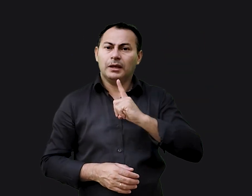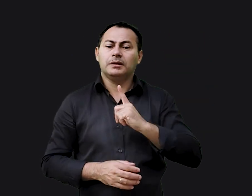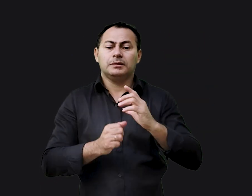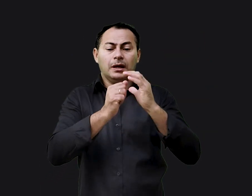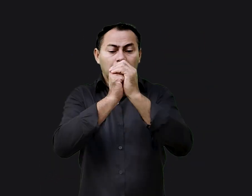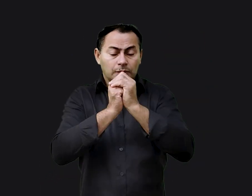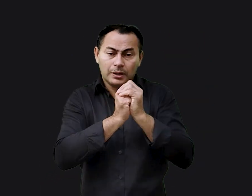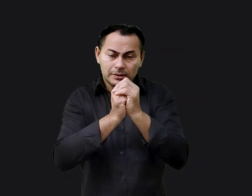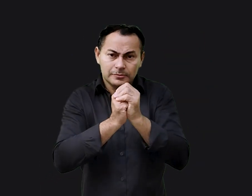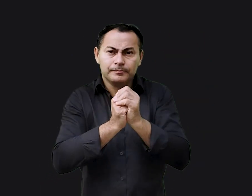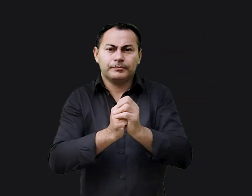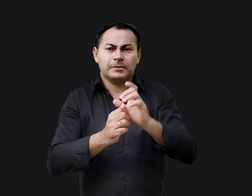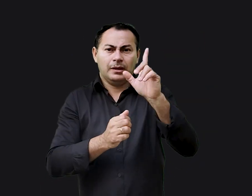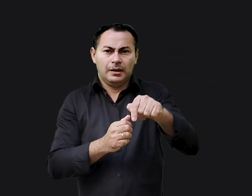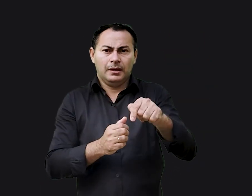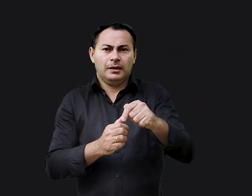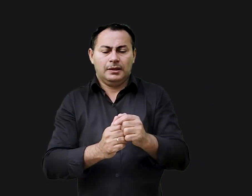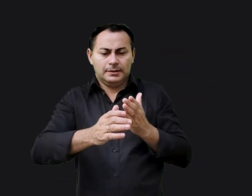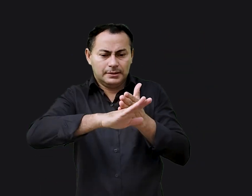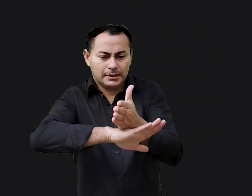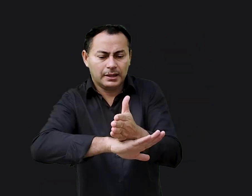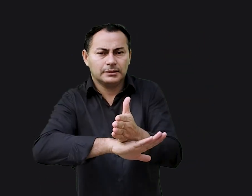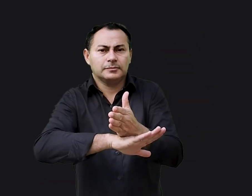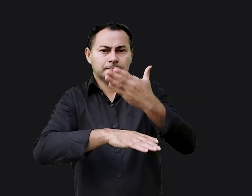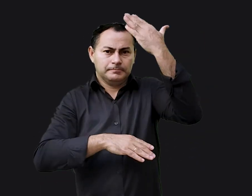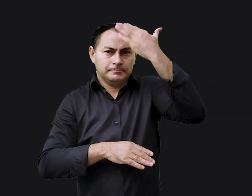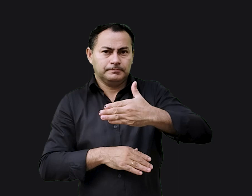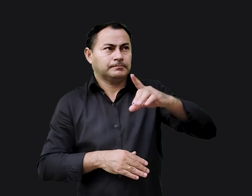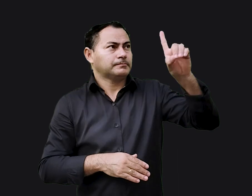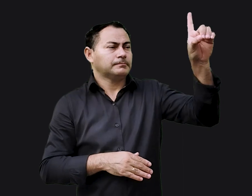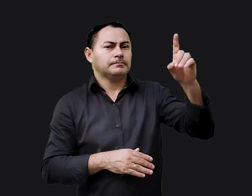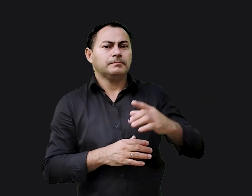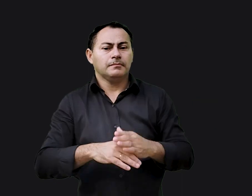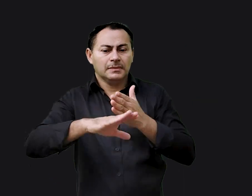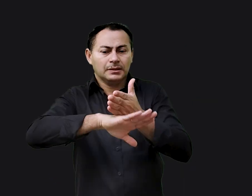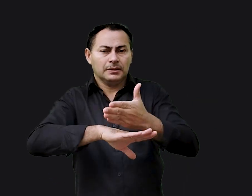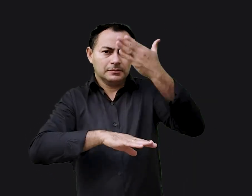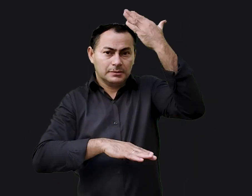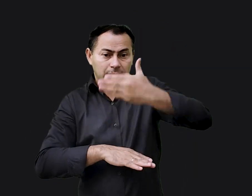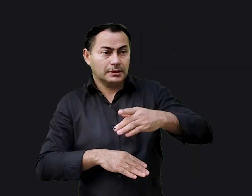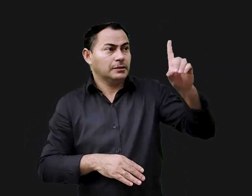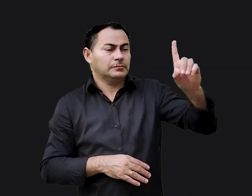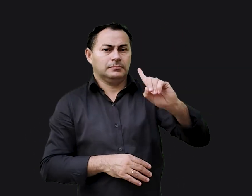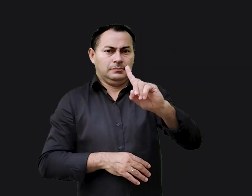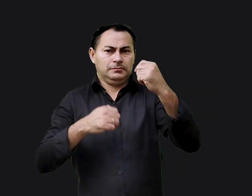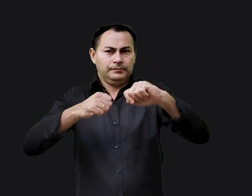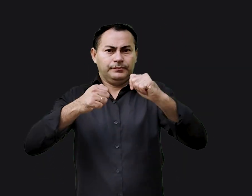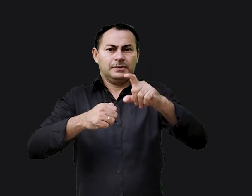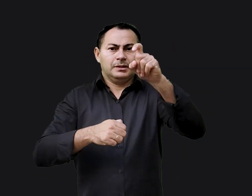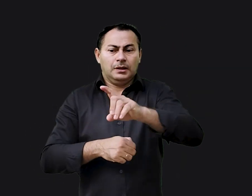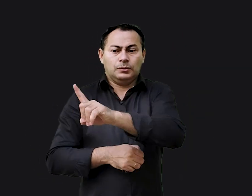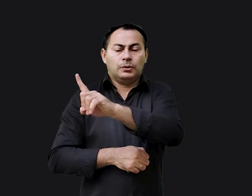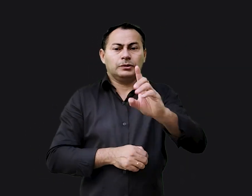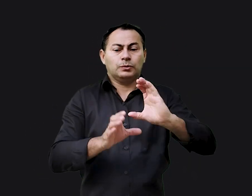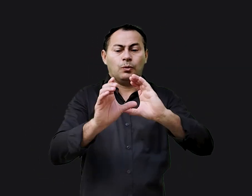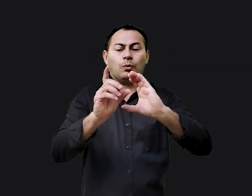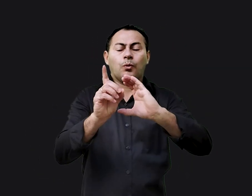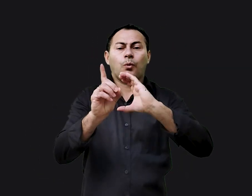existe e adoração é entrar na presença de Deus entrar na presença de Deus não precisa ser durante